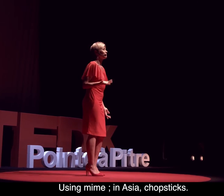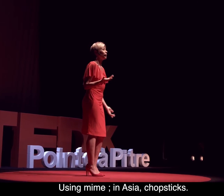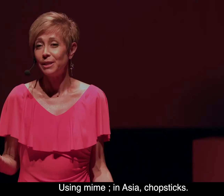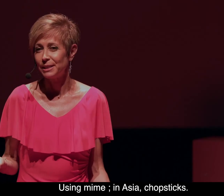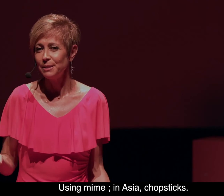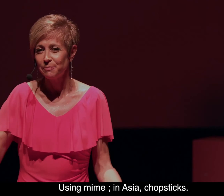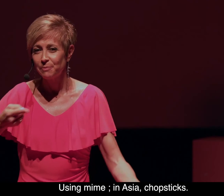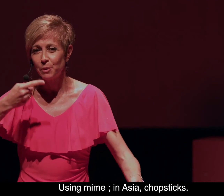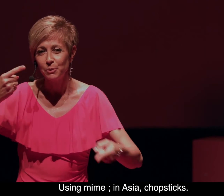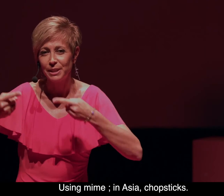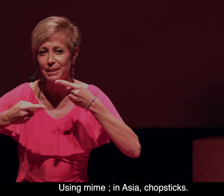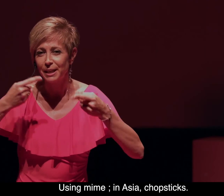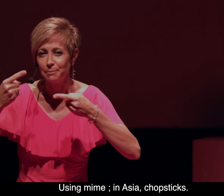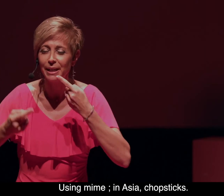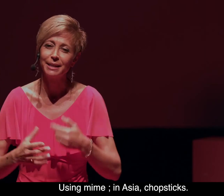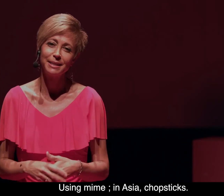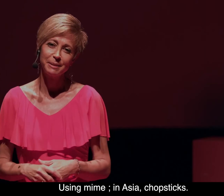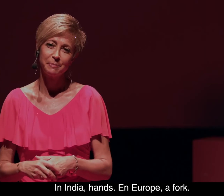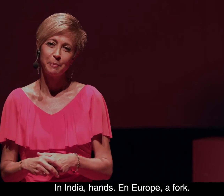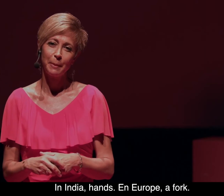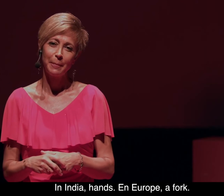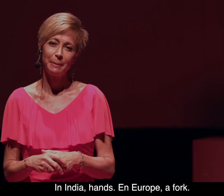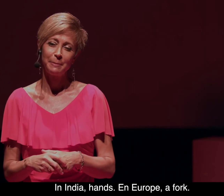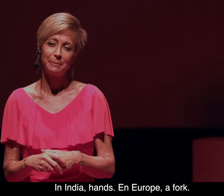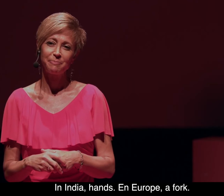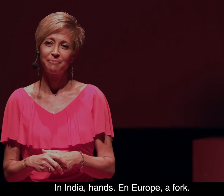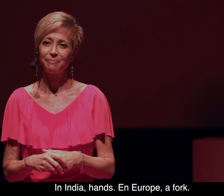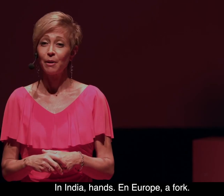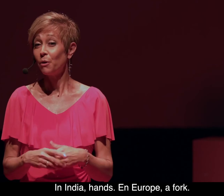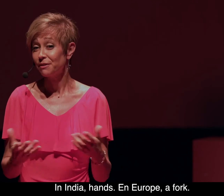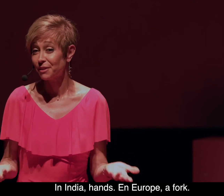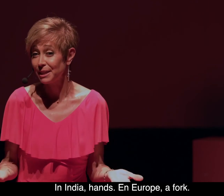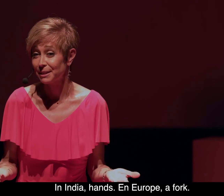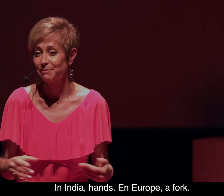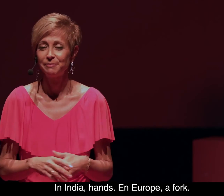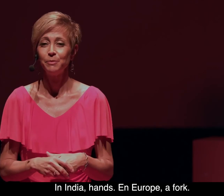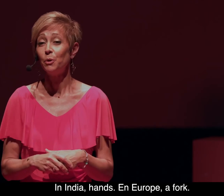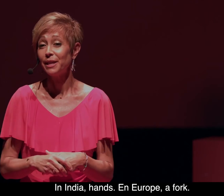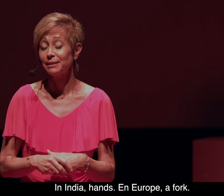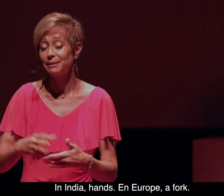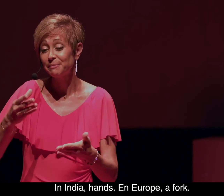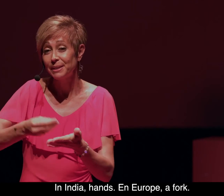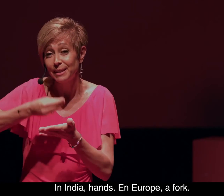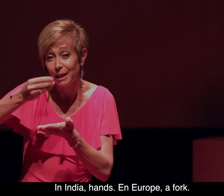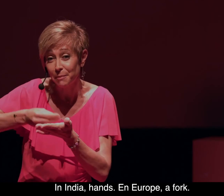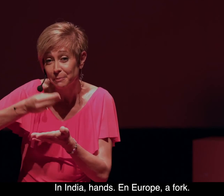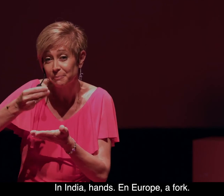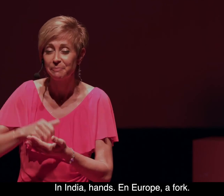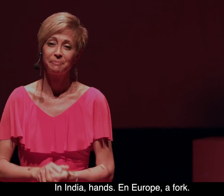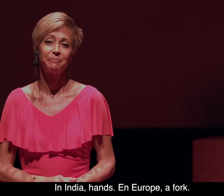En Asie, on utilisera les baguettes. En Afrique ou en Inde, la main.